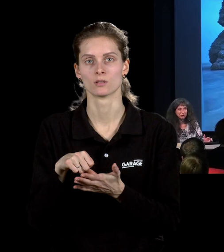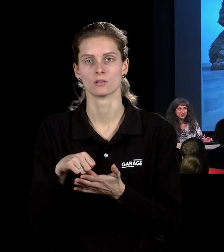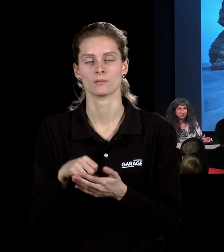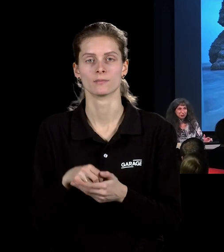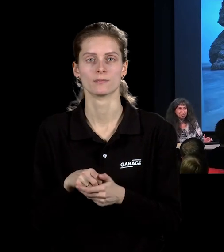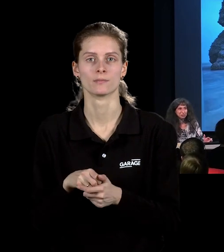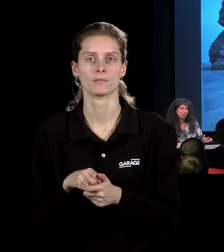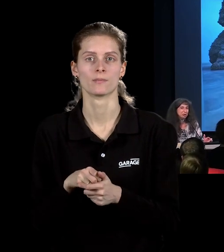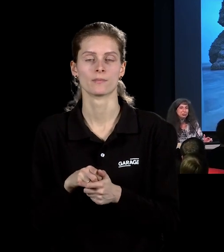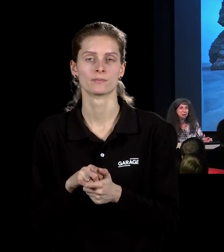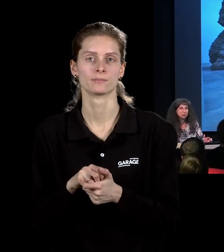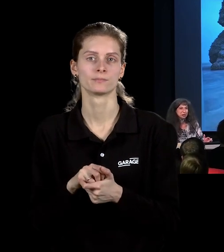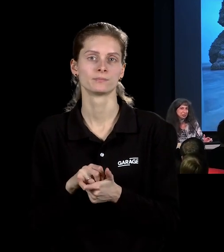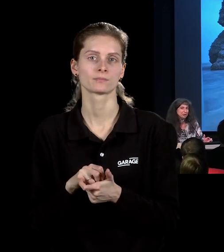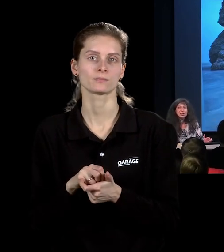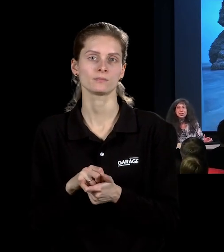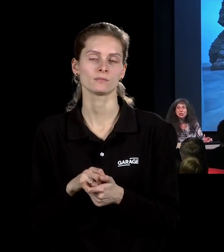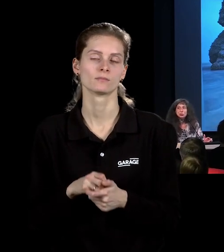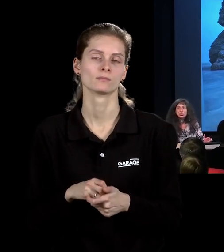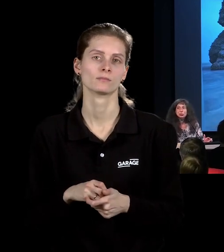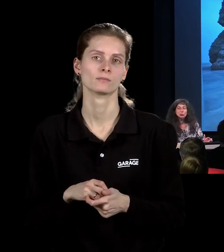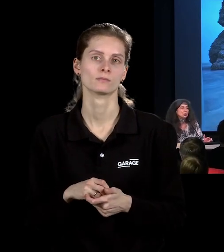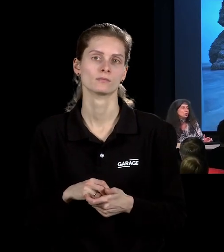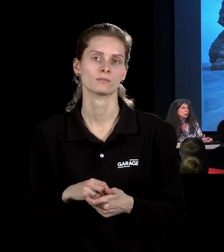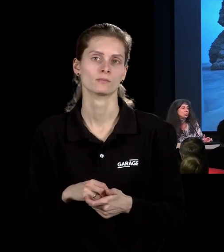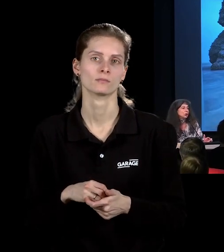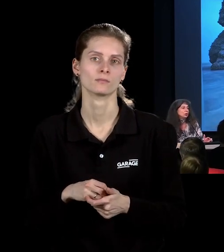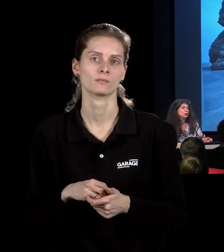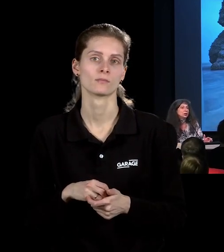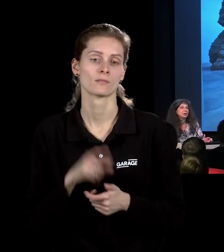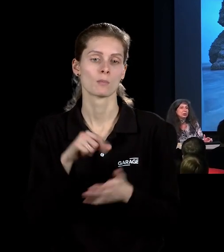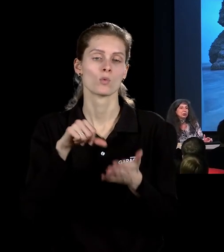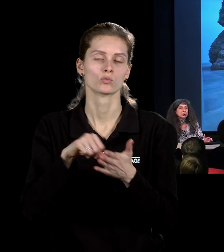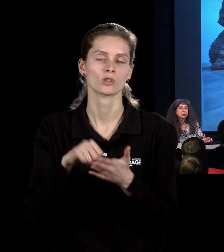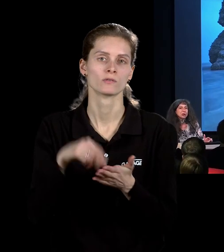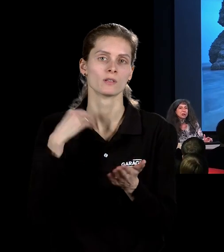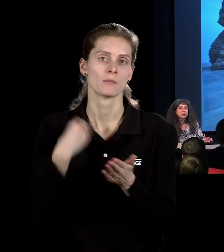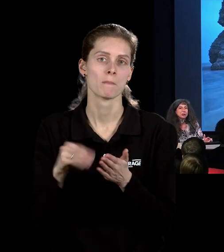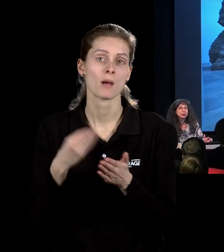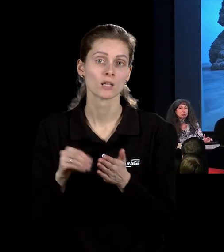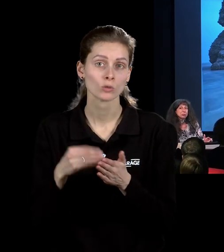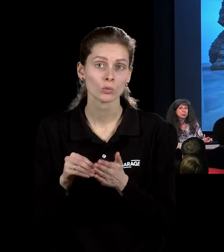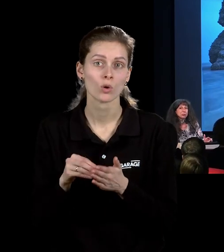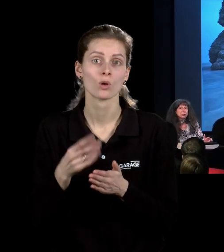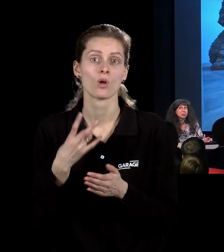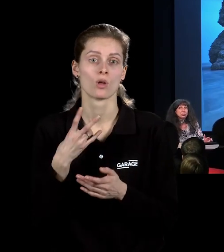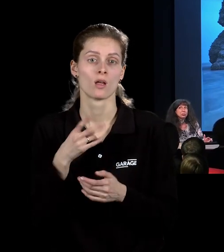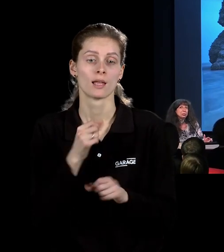прославляющего вот этого невероятно живучего этого чудо-живучего поросенка, и делает ее из кирпичей,